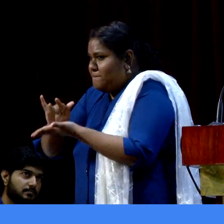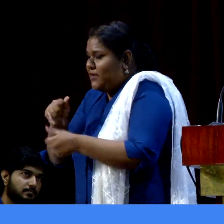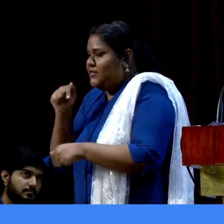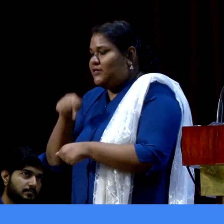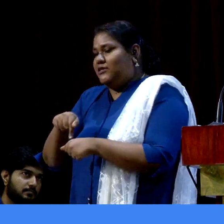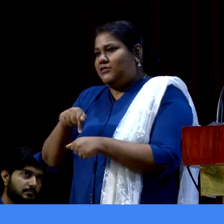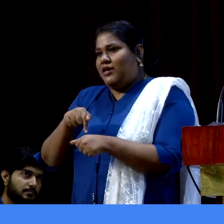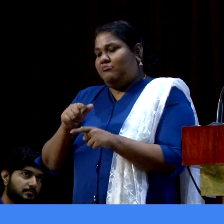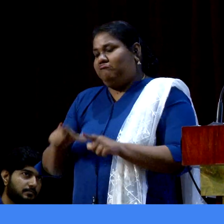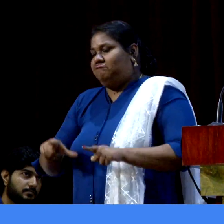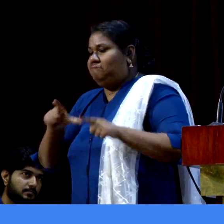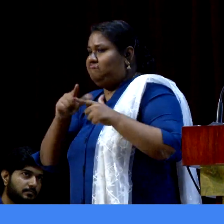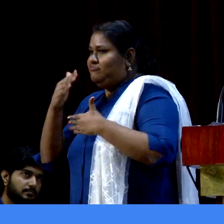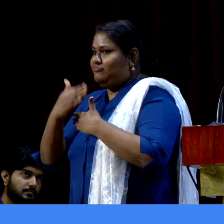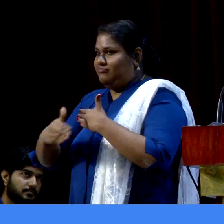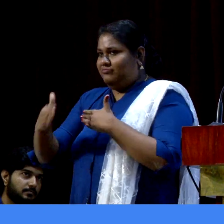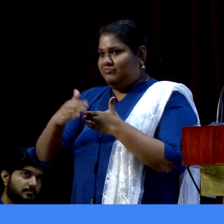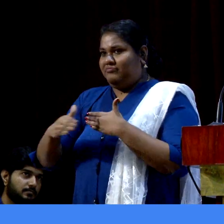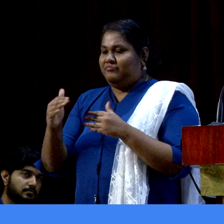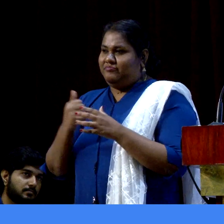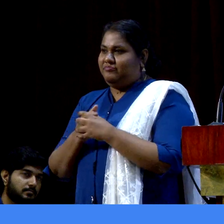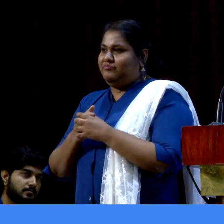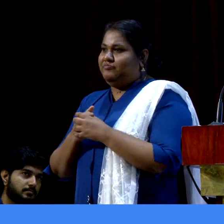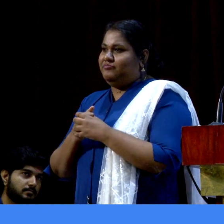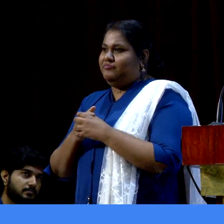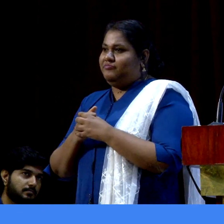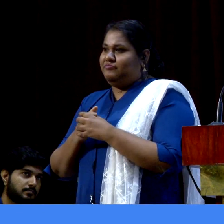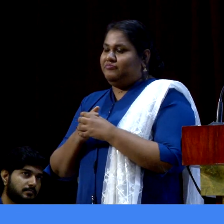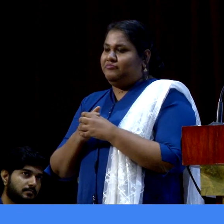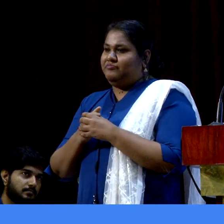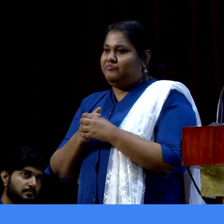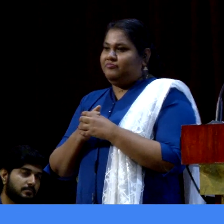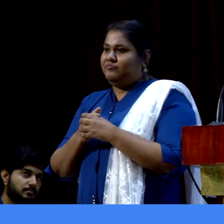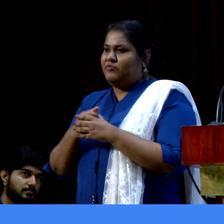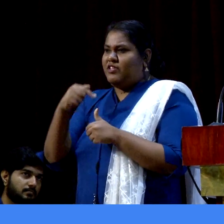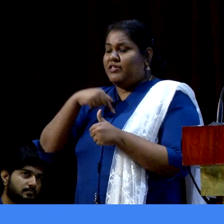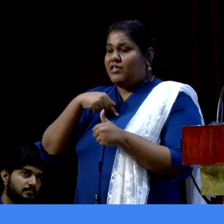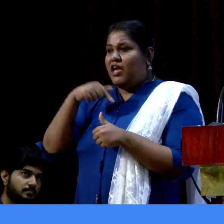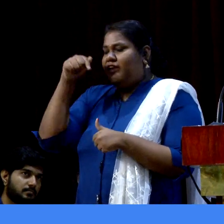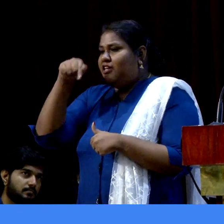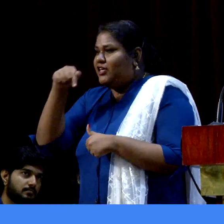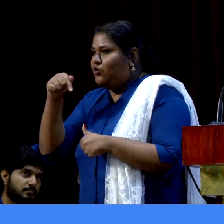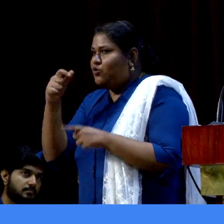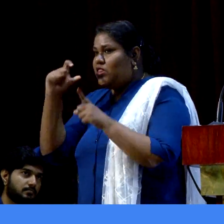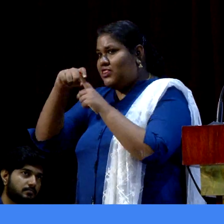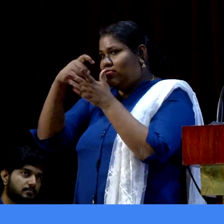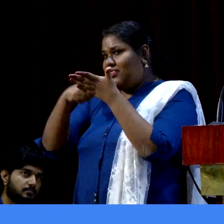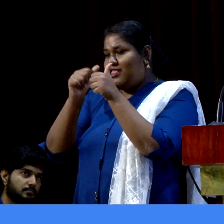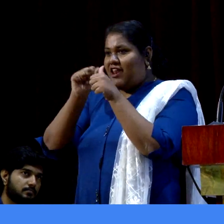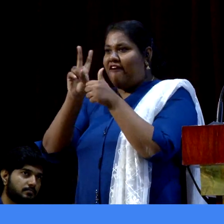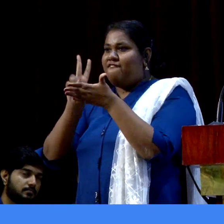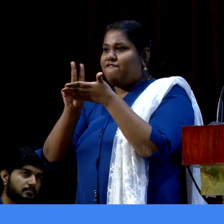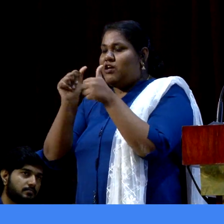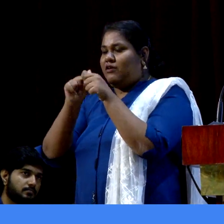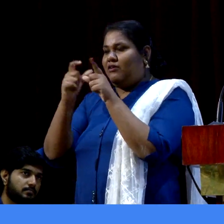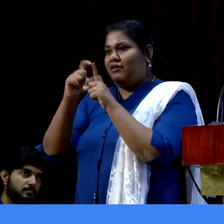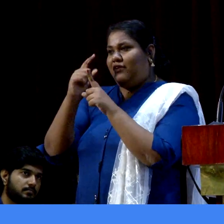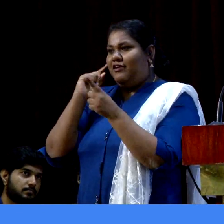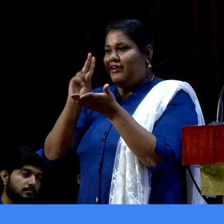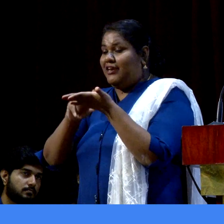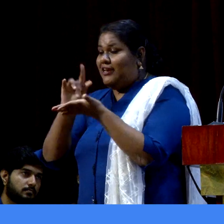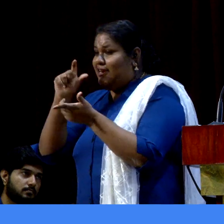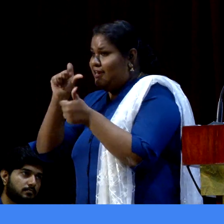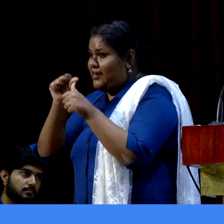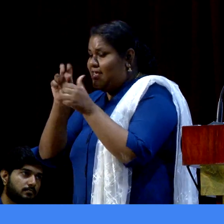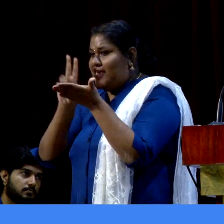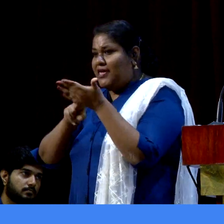ஸ்டாக். அஸ் அவர் அறிஞர் அண்ணா ஹஸ் டோல்ட் தட் ஐ பிலாங் டு தி டிராவிடியன் ஸ்டாக். ஐ எம் ப்ரவுட் டு பி எ டிராவிடியன்.